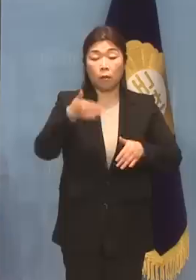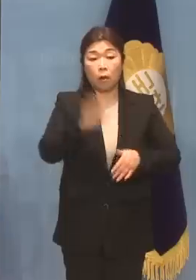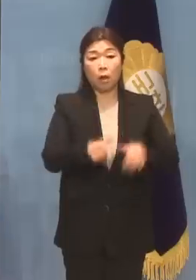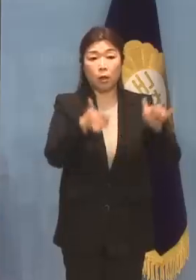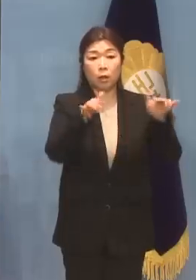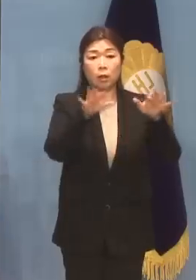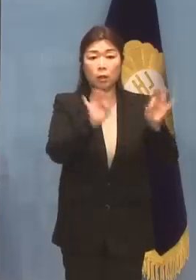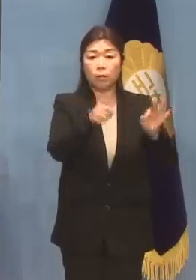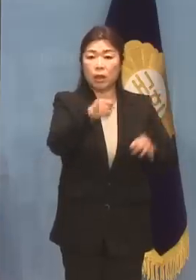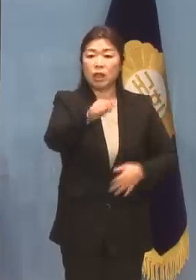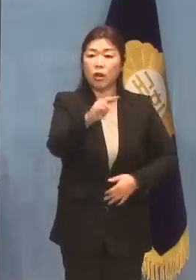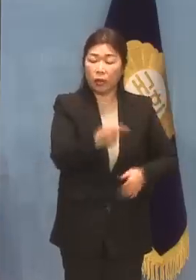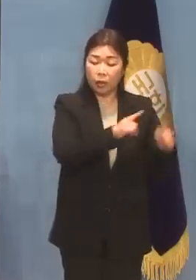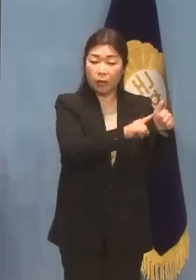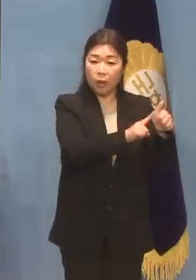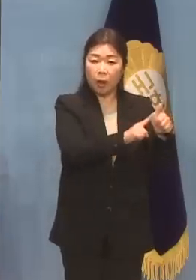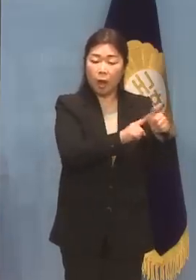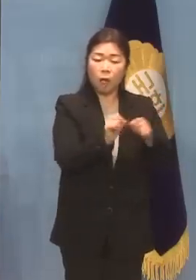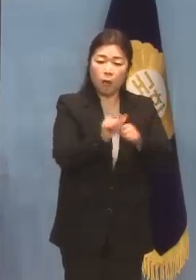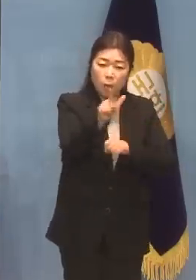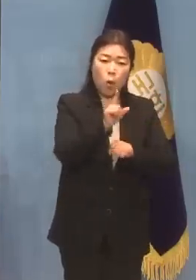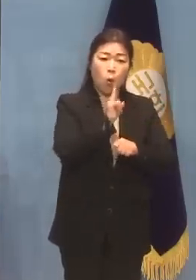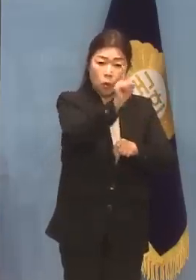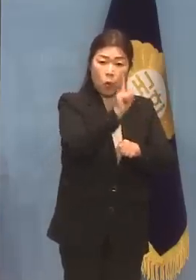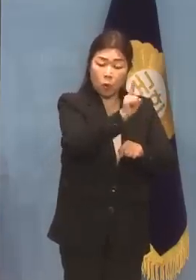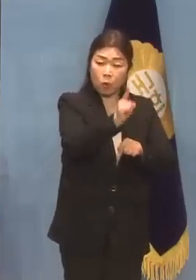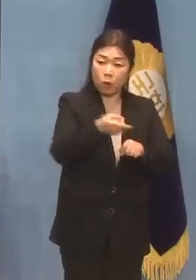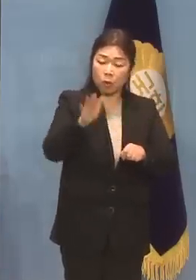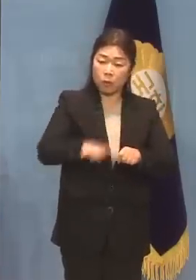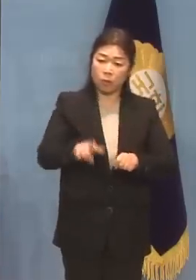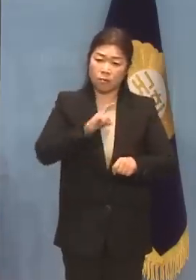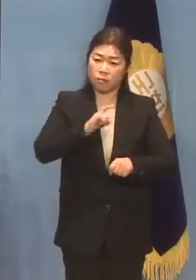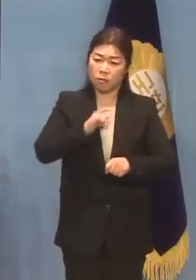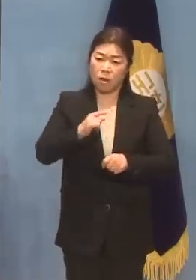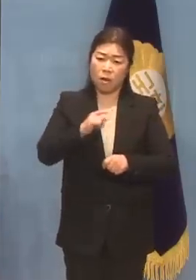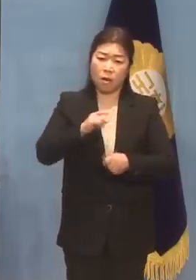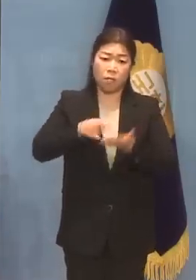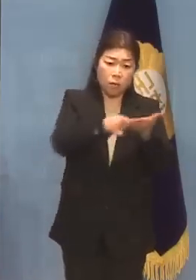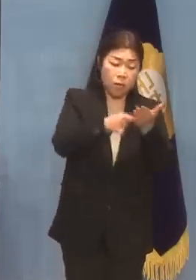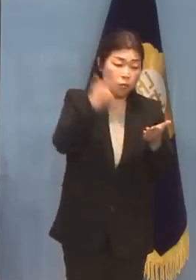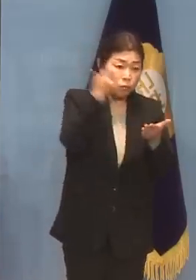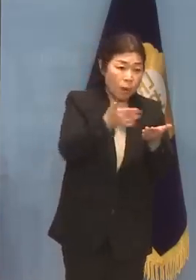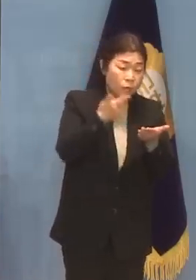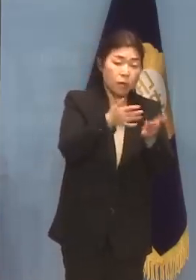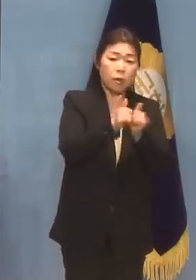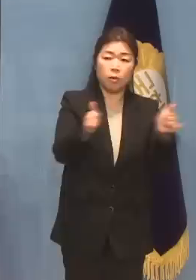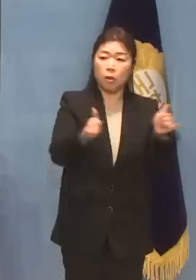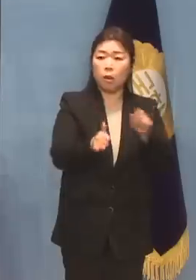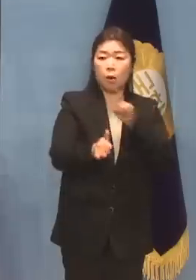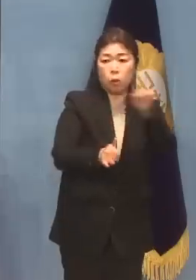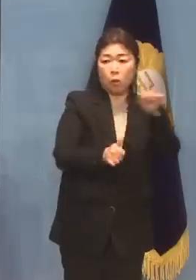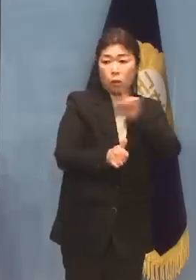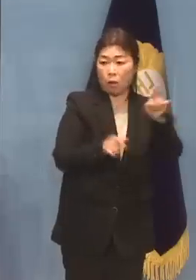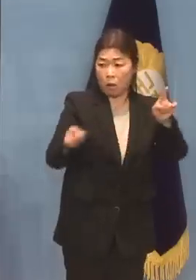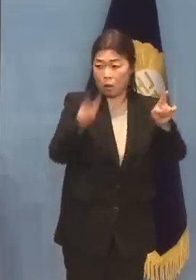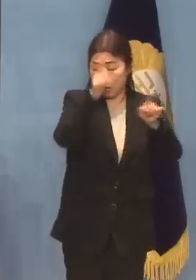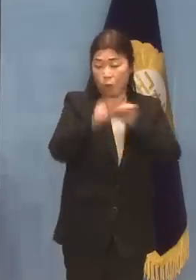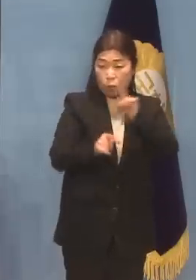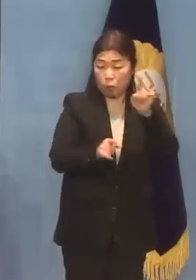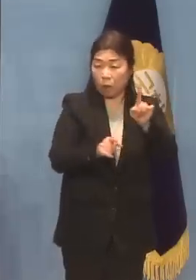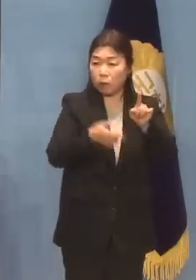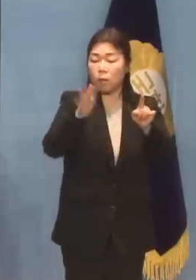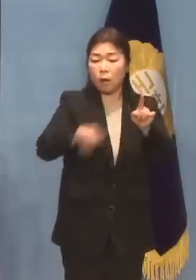고소장 남발은 대부분 무혐의 처분이 되었고 무의로 끝났습니다. 더 이상 고소장을 날리겠다는